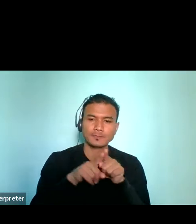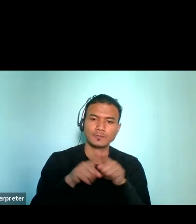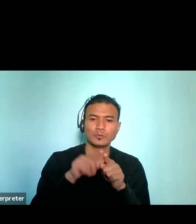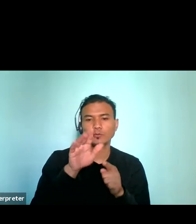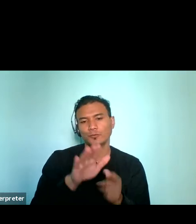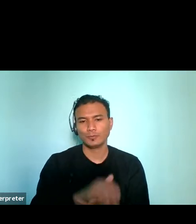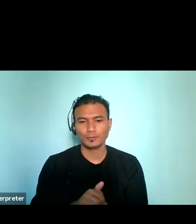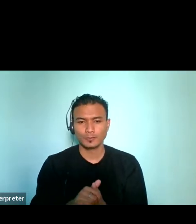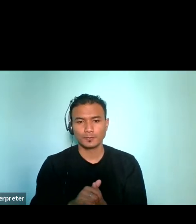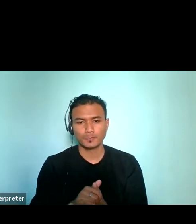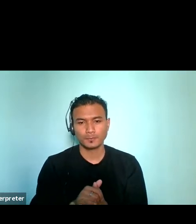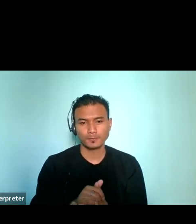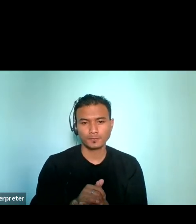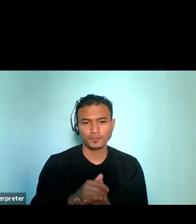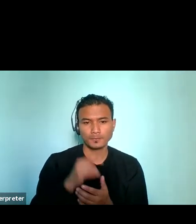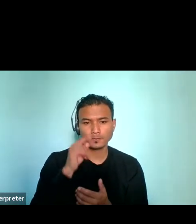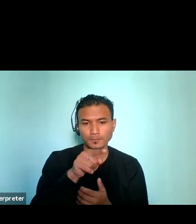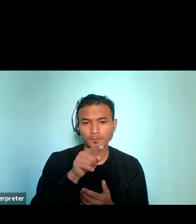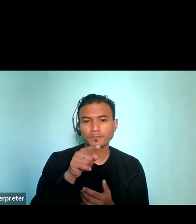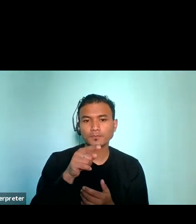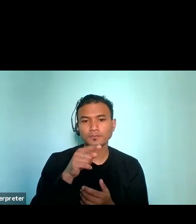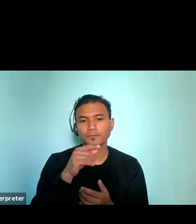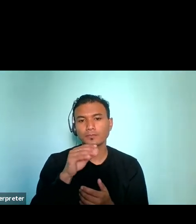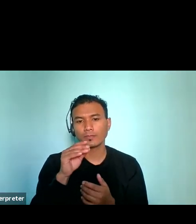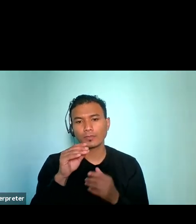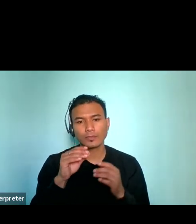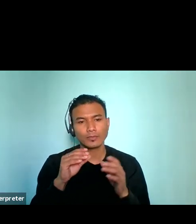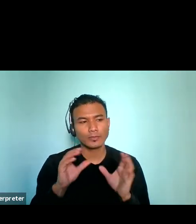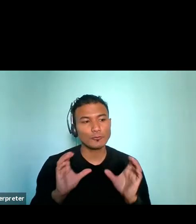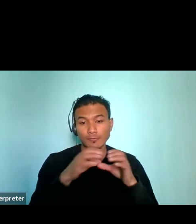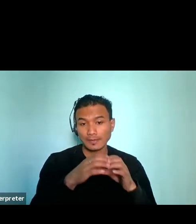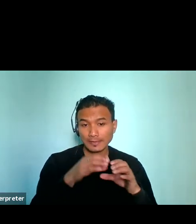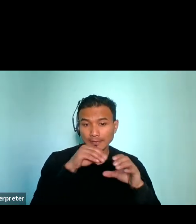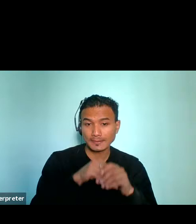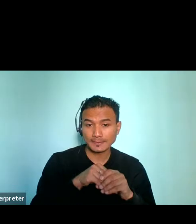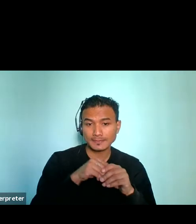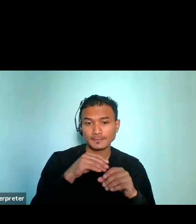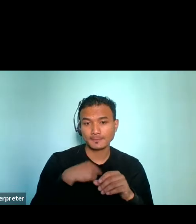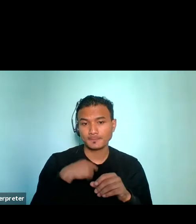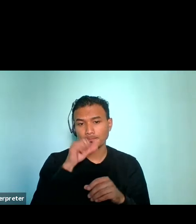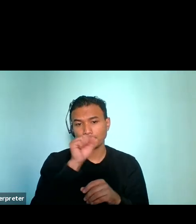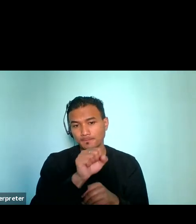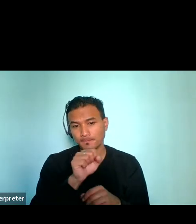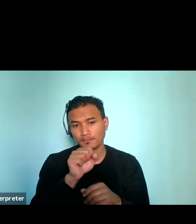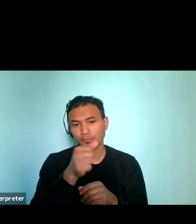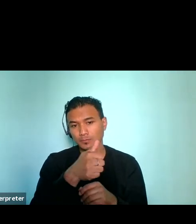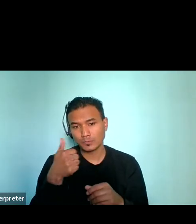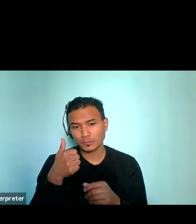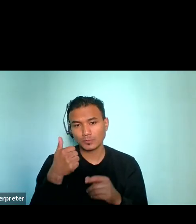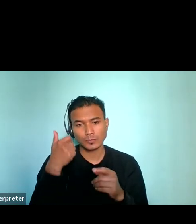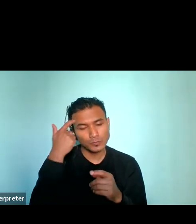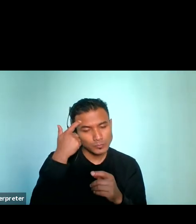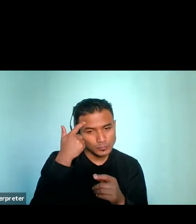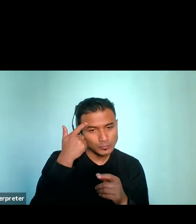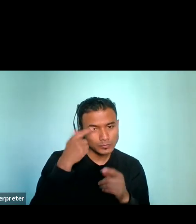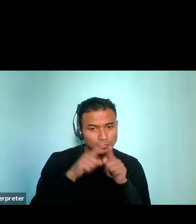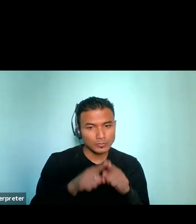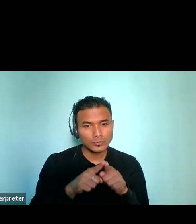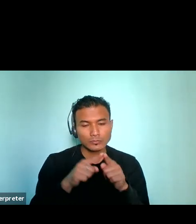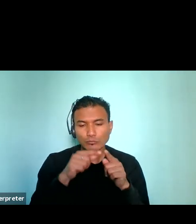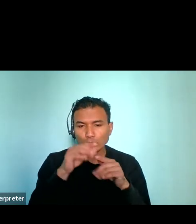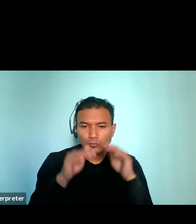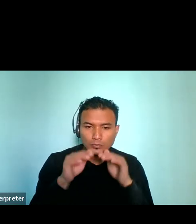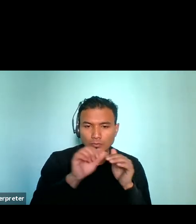mempunyai kompetensi dan berdaya saing dibandingkan dengan para perempuan yang tidak berserikat. Nah, para pemudanya